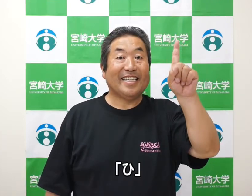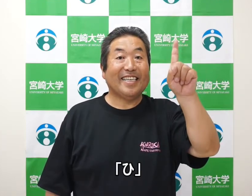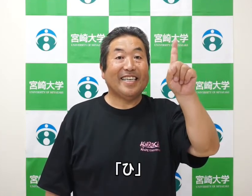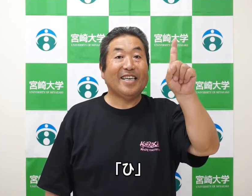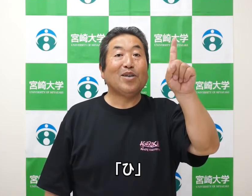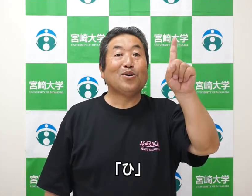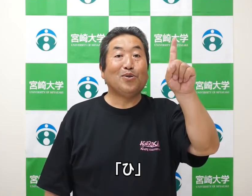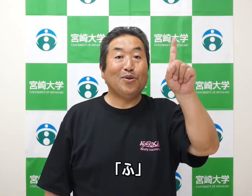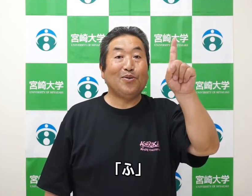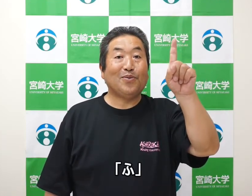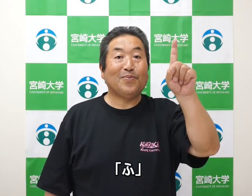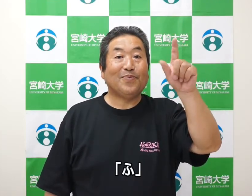ふ、